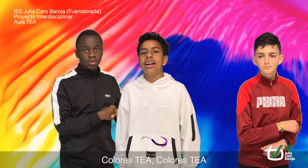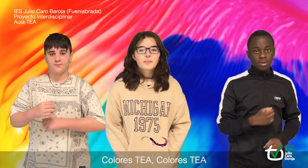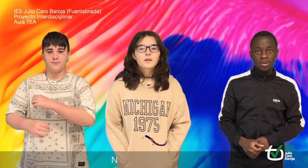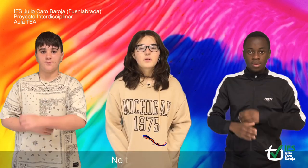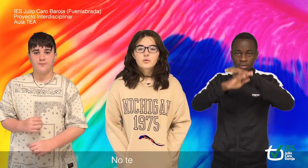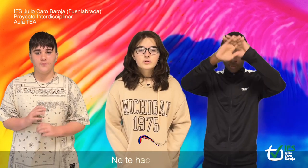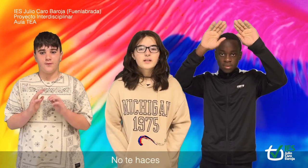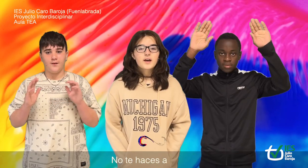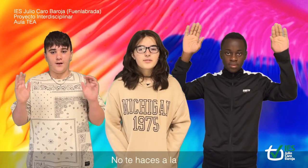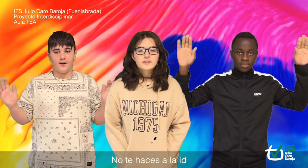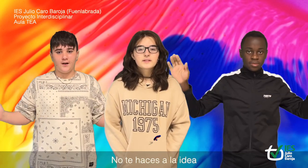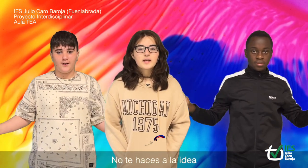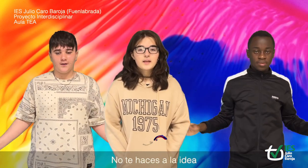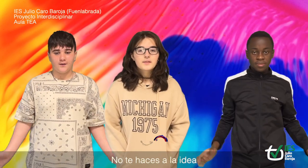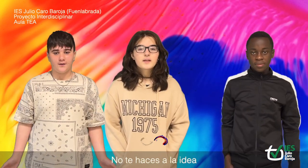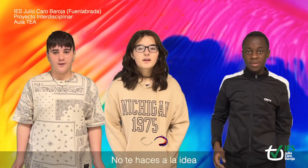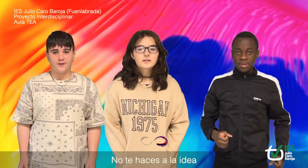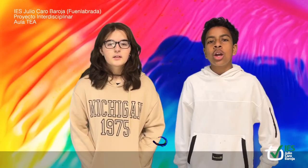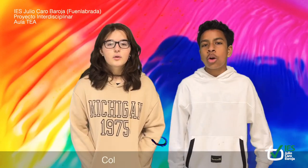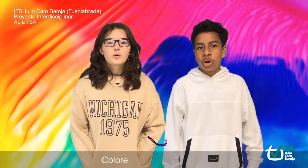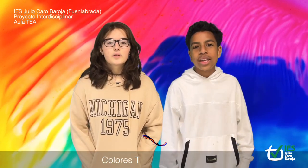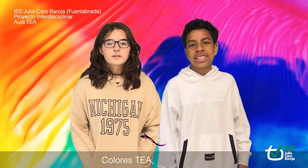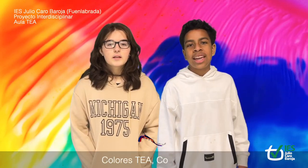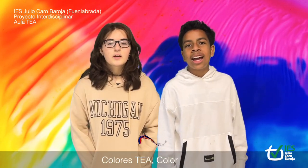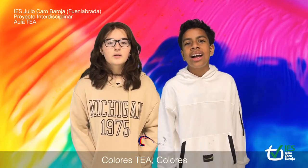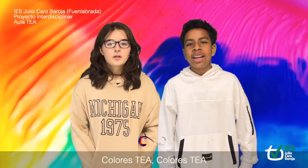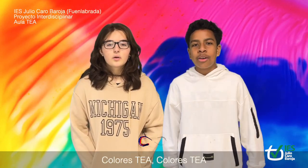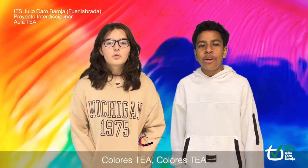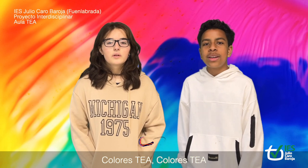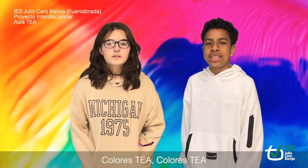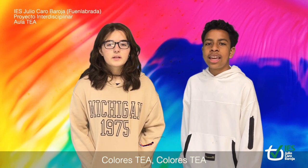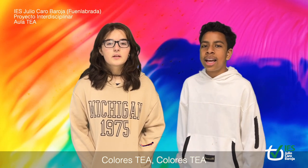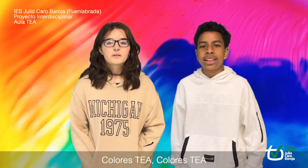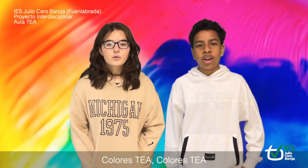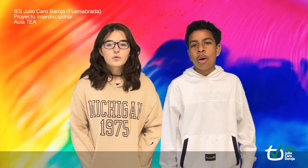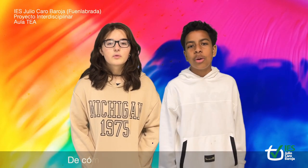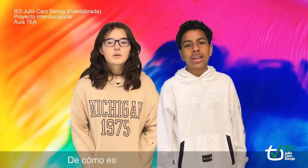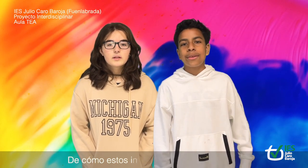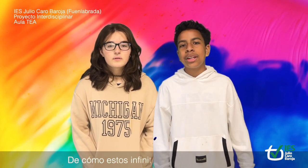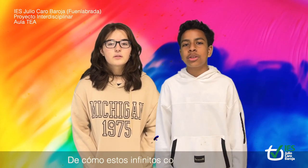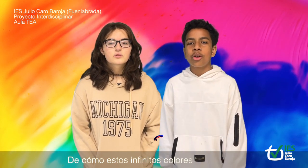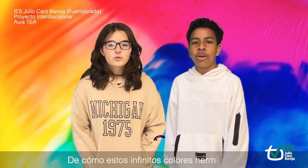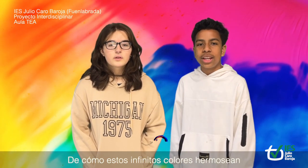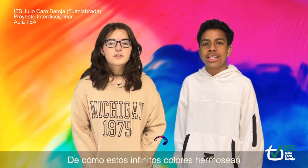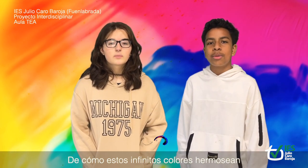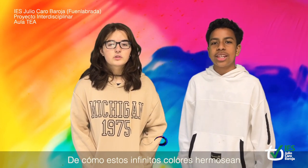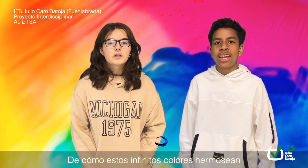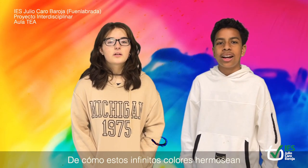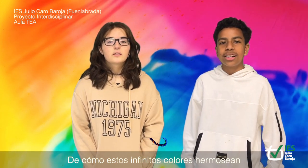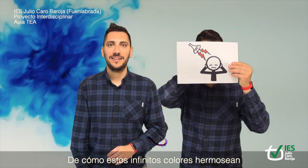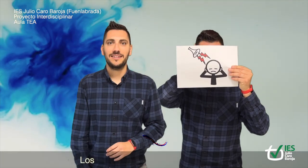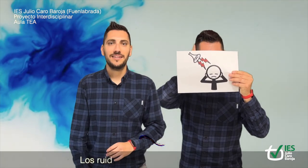Tea No te haces a la idea Colores Tea, Colores Tea De como infinitos colores